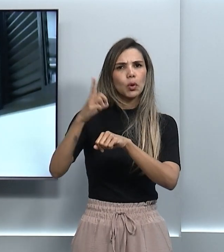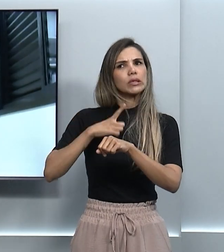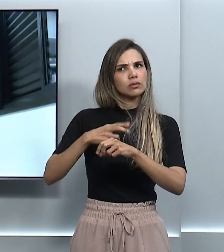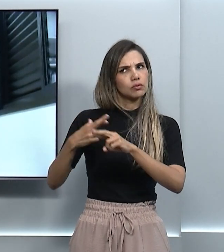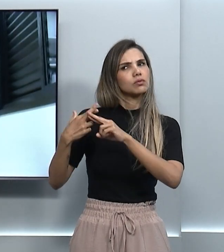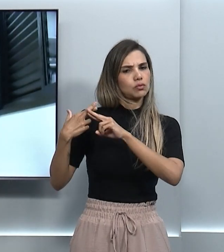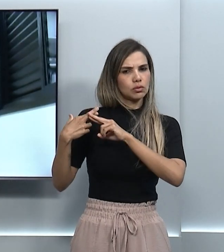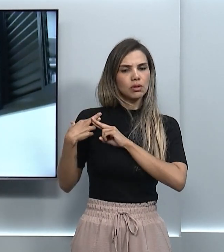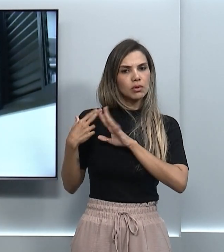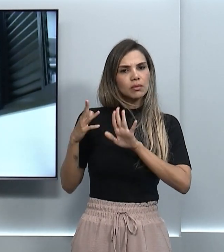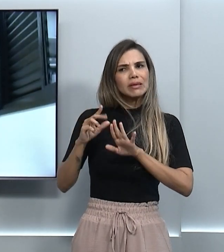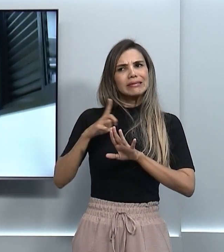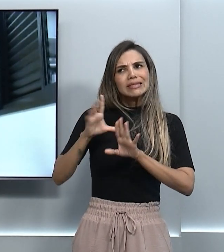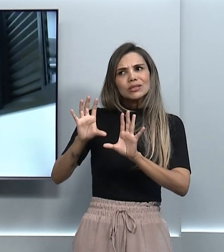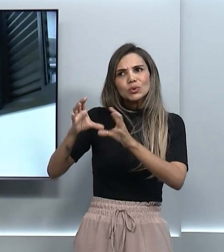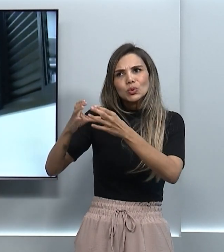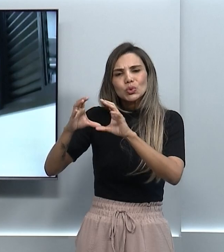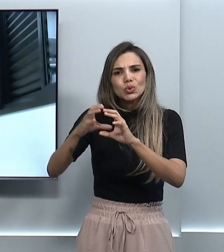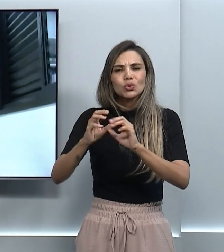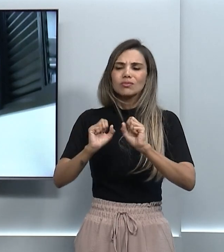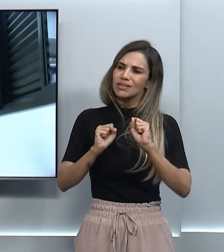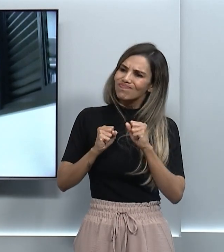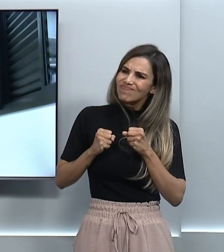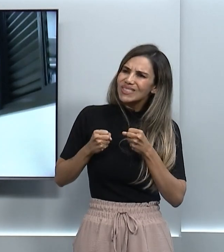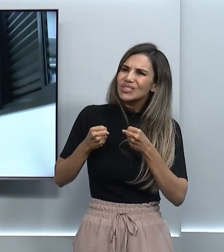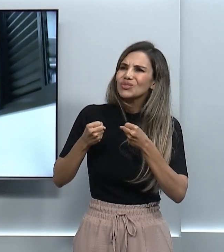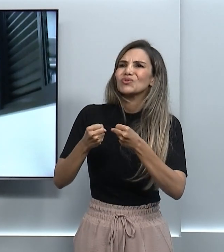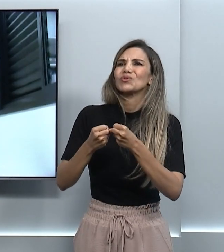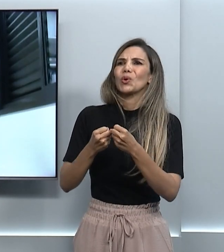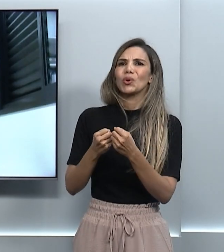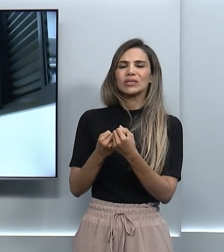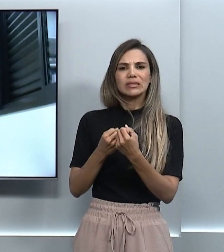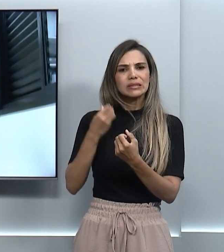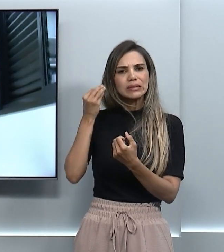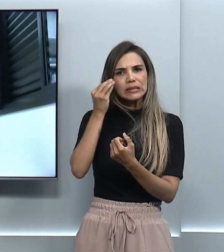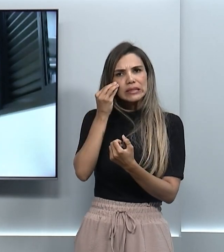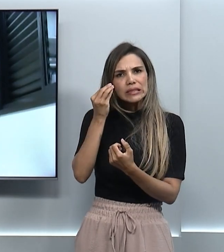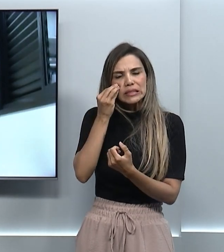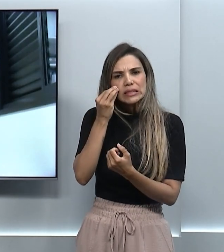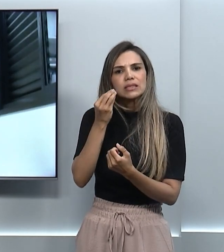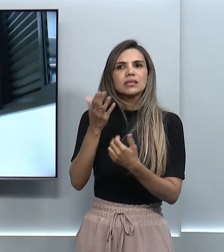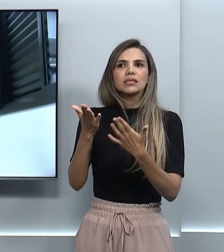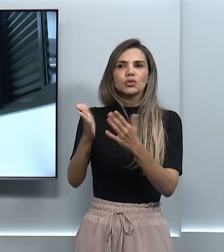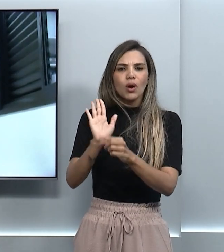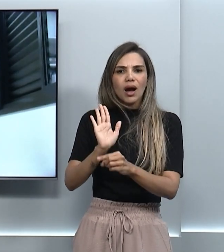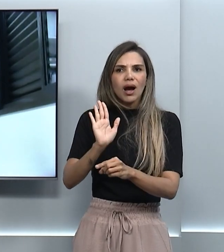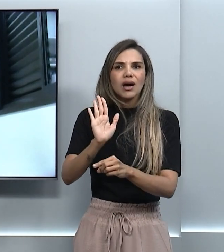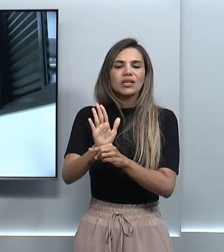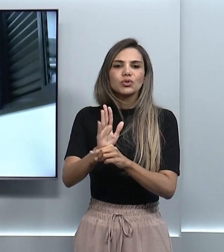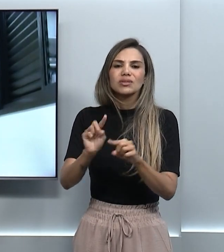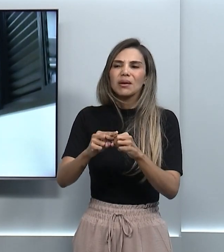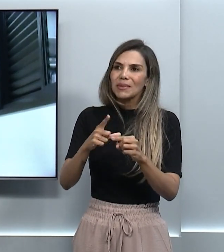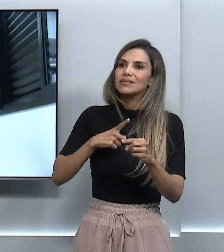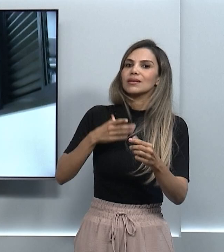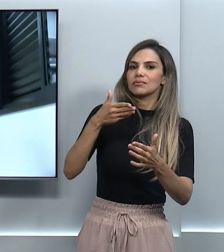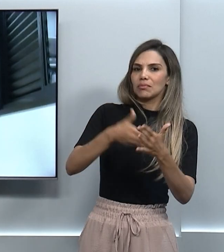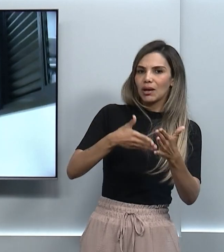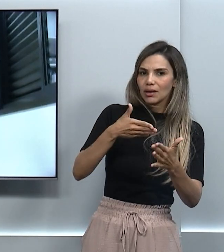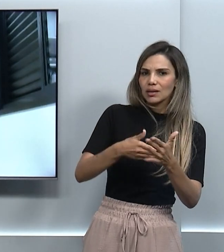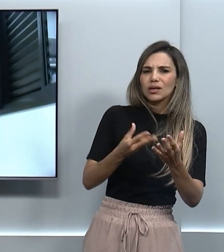que existe um esforço, mas existem muitas barreiras também. Até que ponto tem sido efetivo esse apoio das